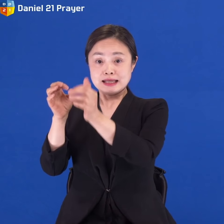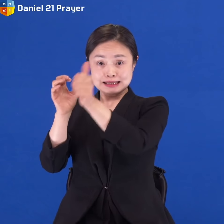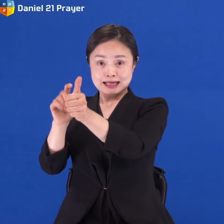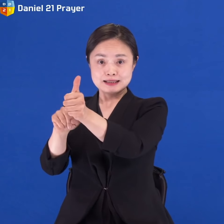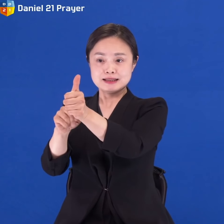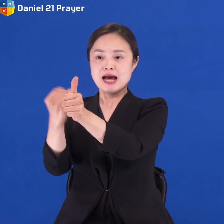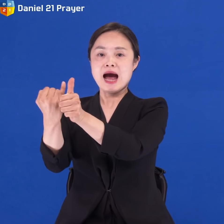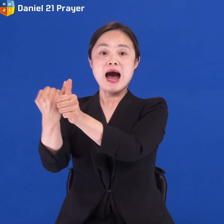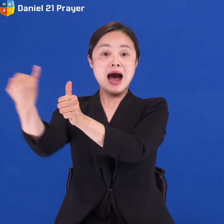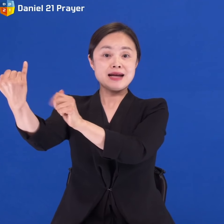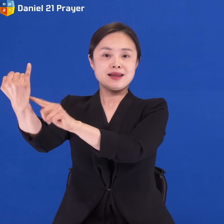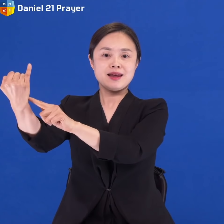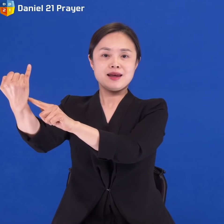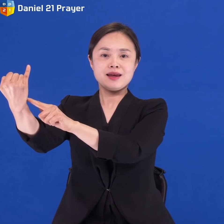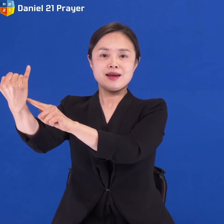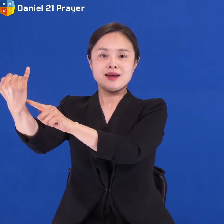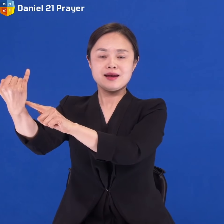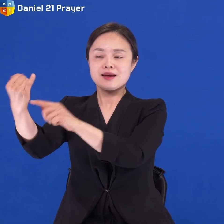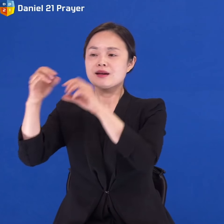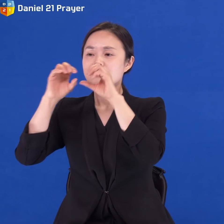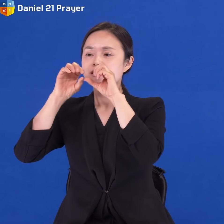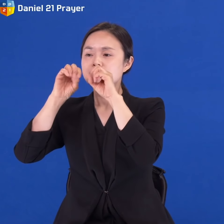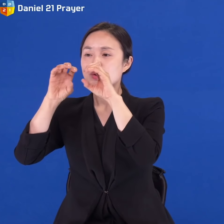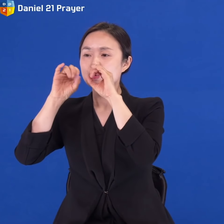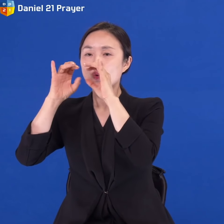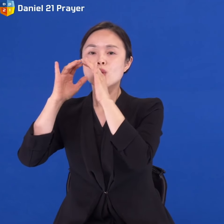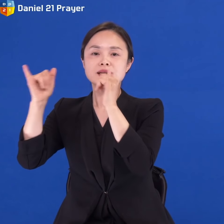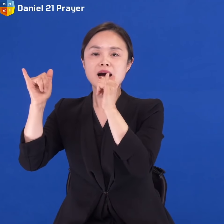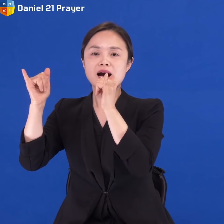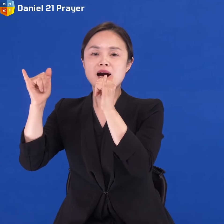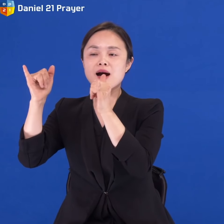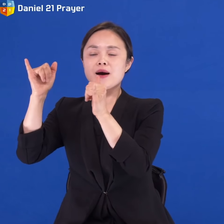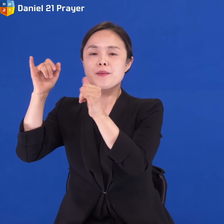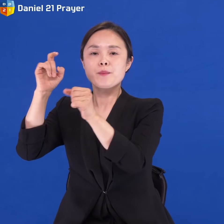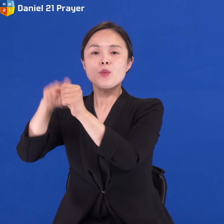군소신학에서 전도사님 훈련을 받고 있던 중이었습니다.